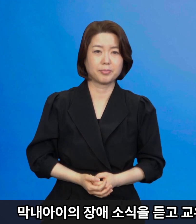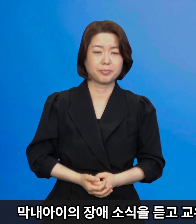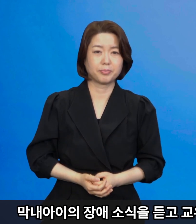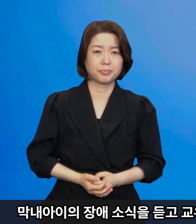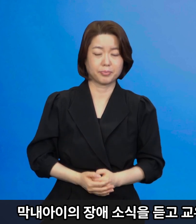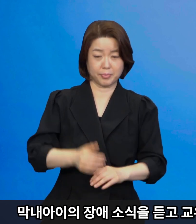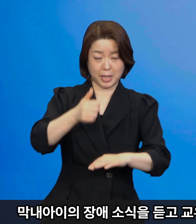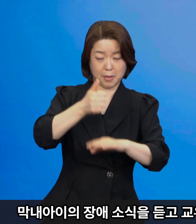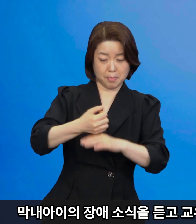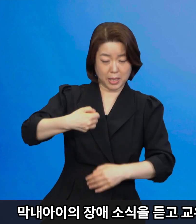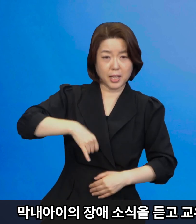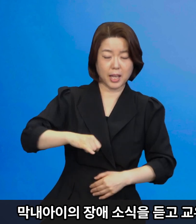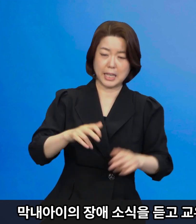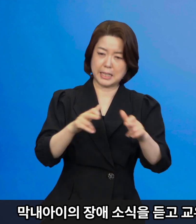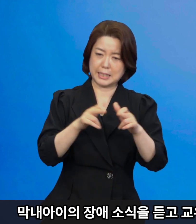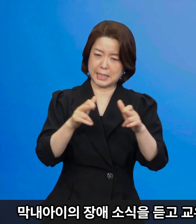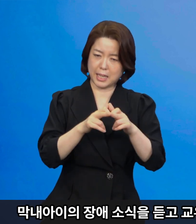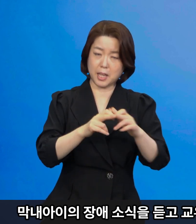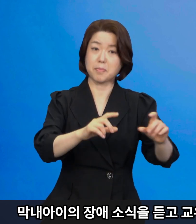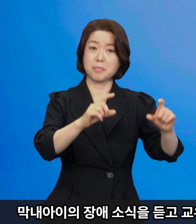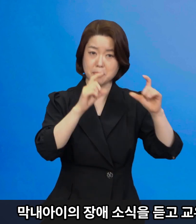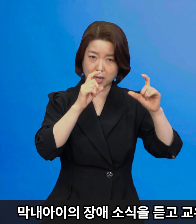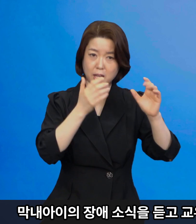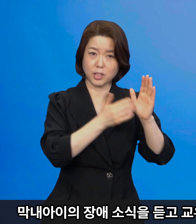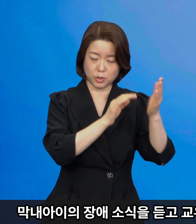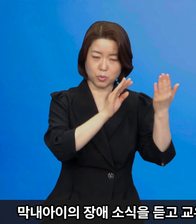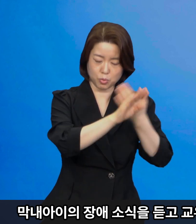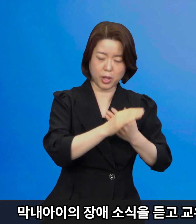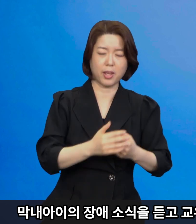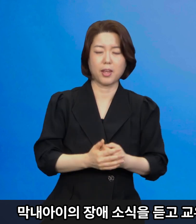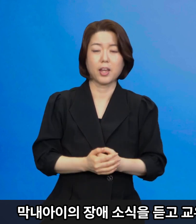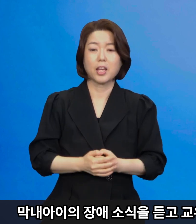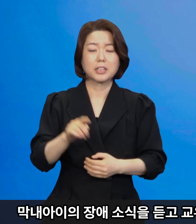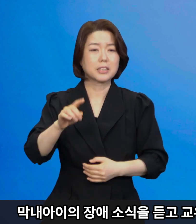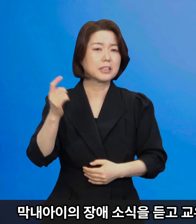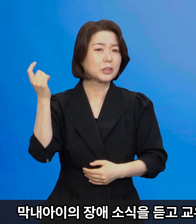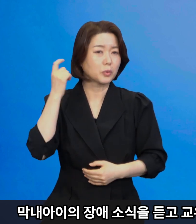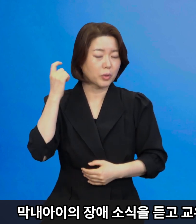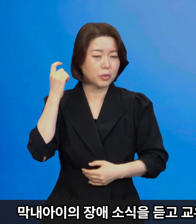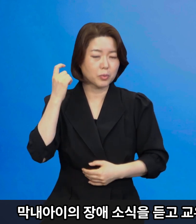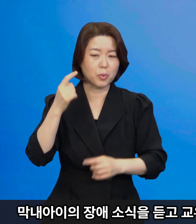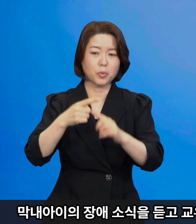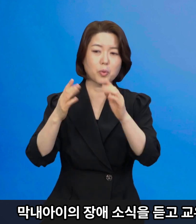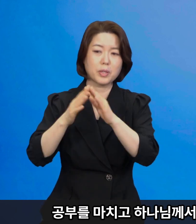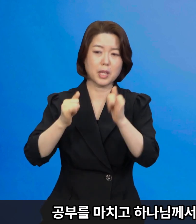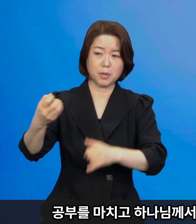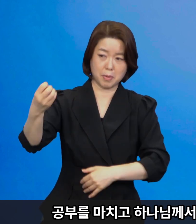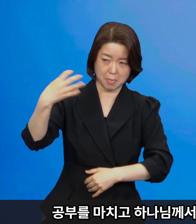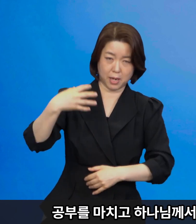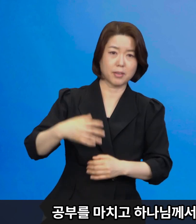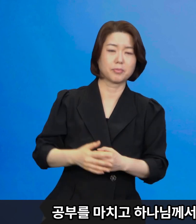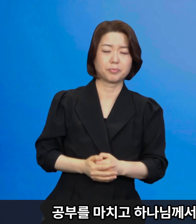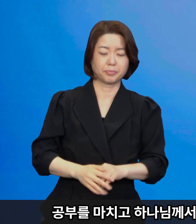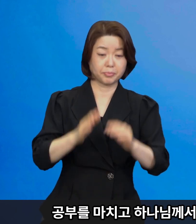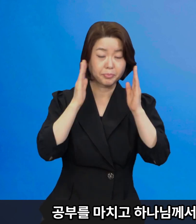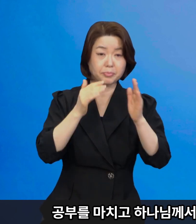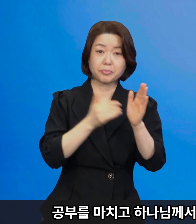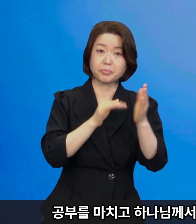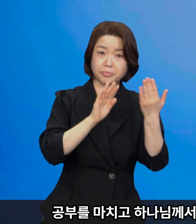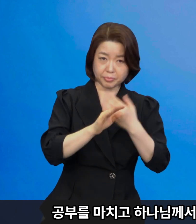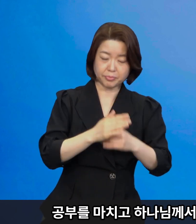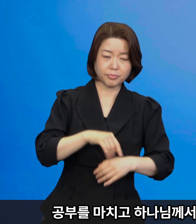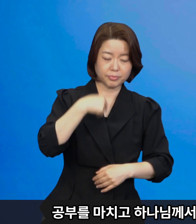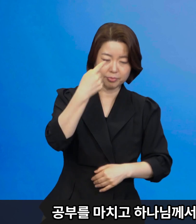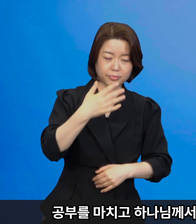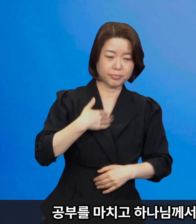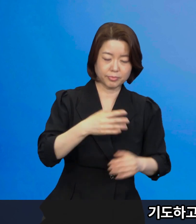막내 아이의 장애 소식을 듣고 교우 중에 한 분이 찾아와서 이야기합니다. 공부를 마치고 하나님께서 이제 그